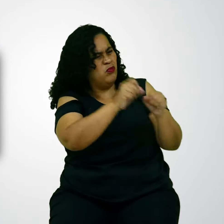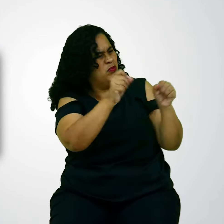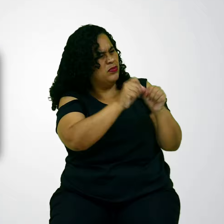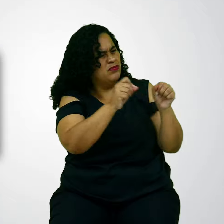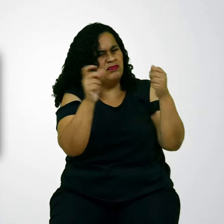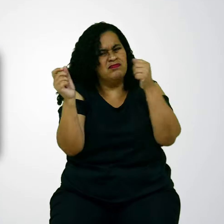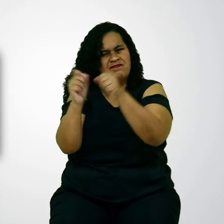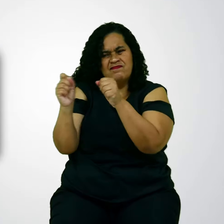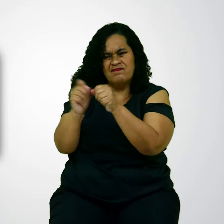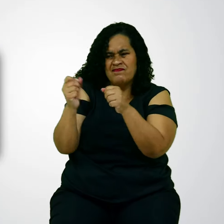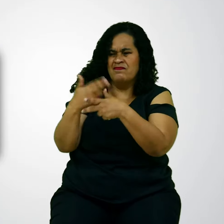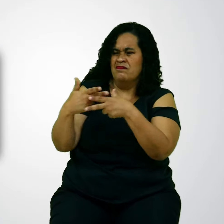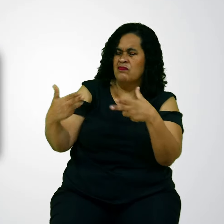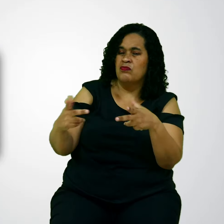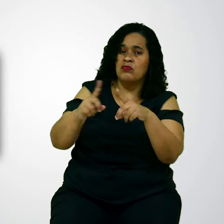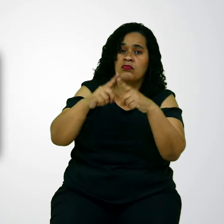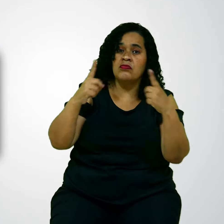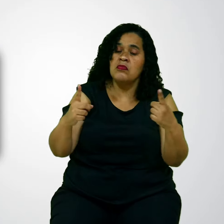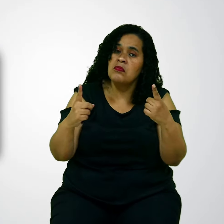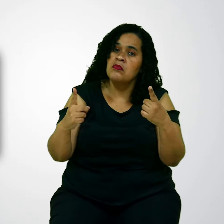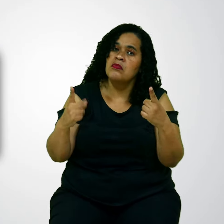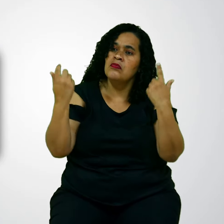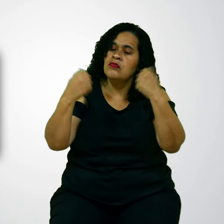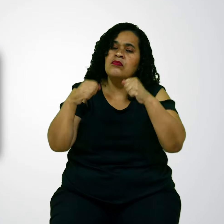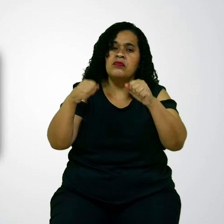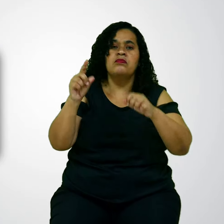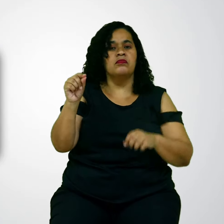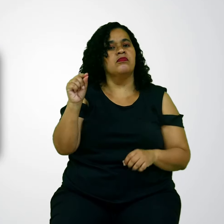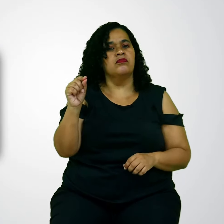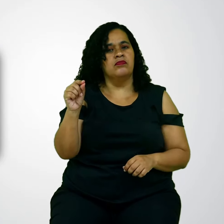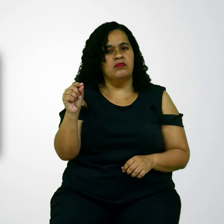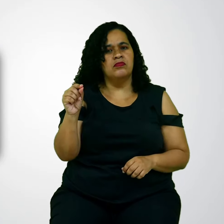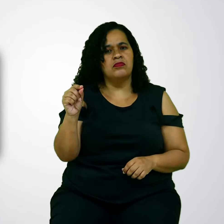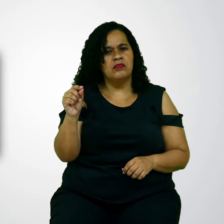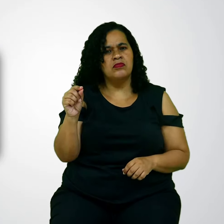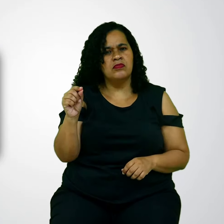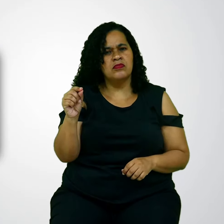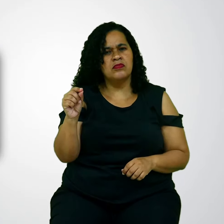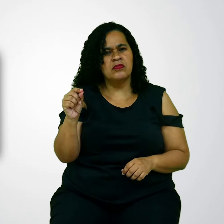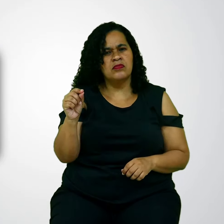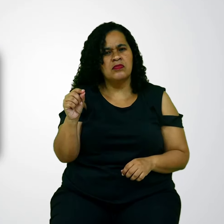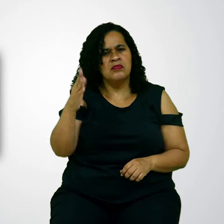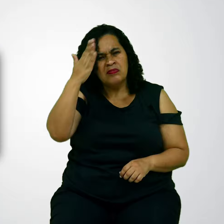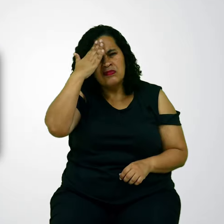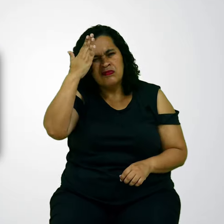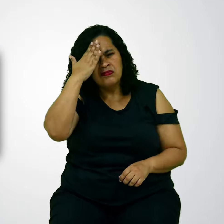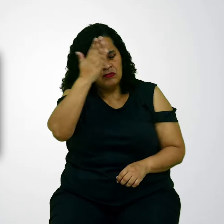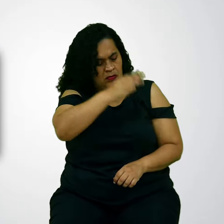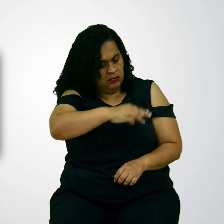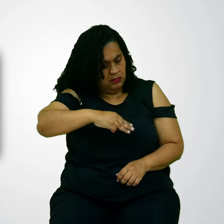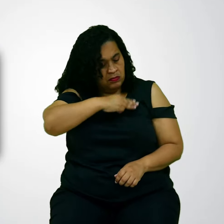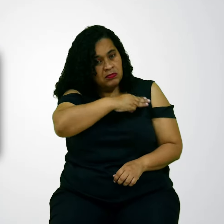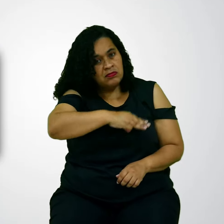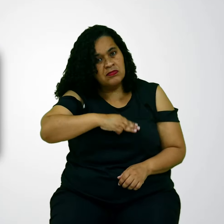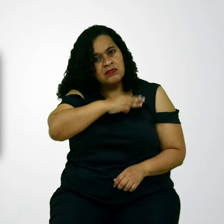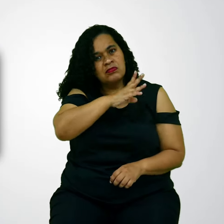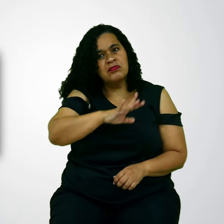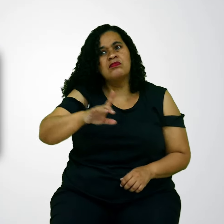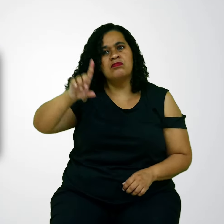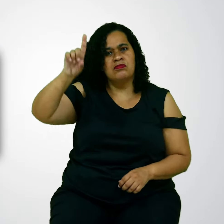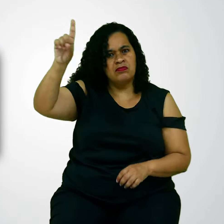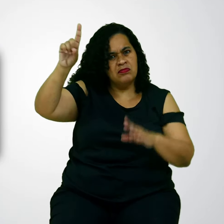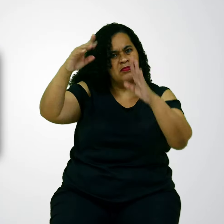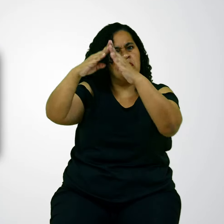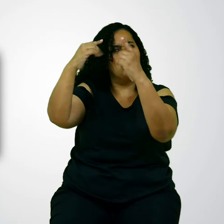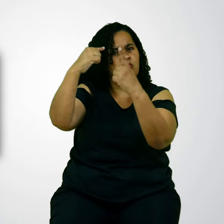e nem sempre é isso que está atrapalhando a gente de cumprir a nossa missão como igreja, como corpo, né? Então precisa de um